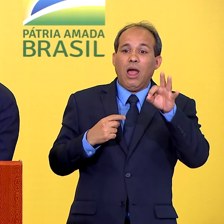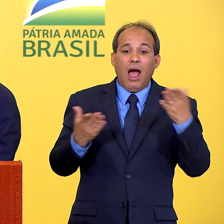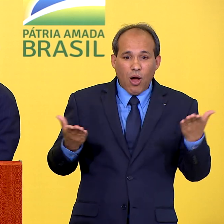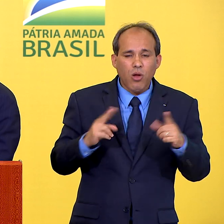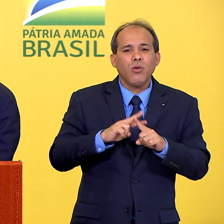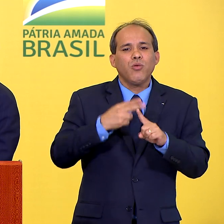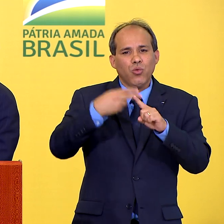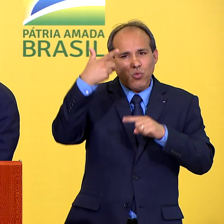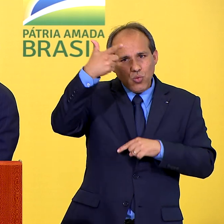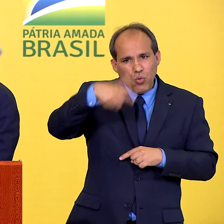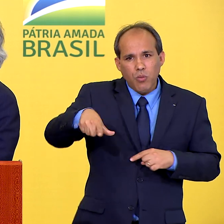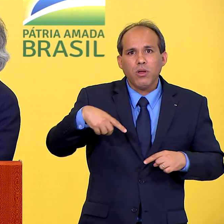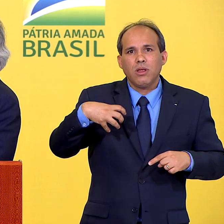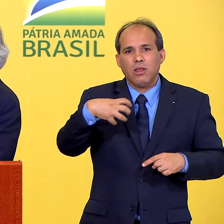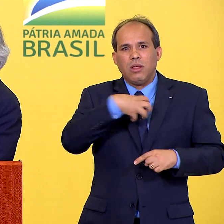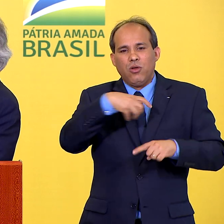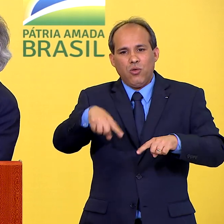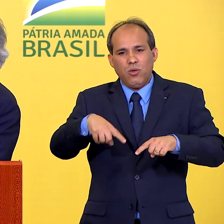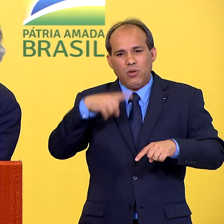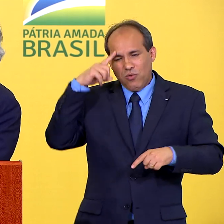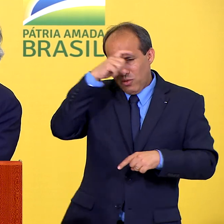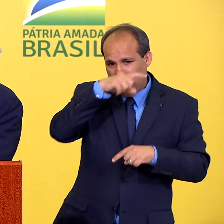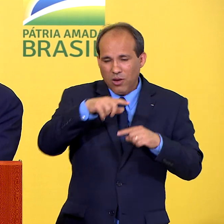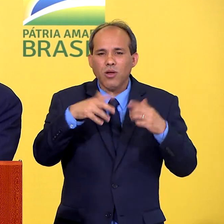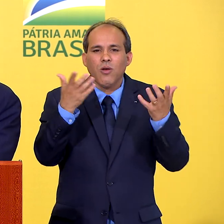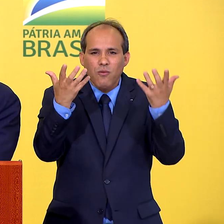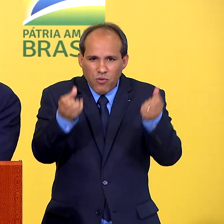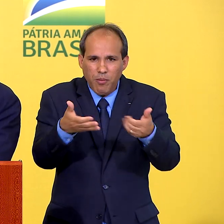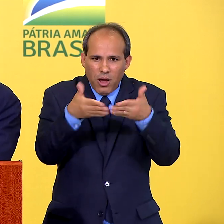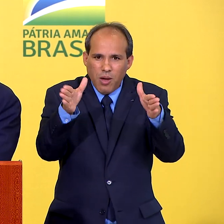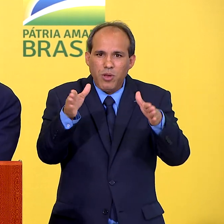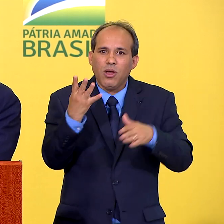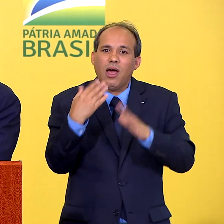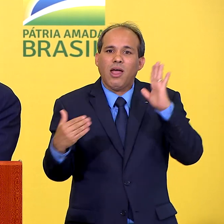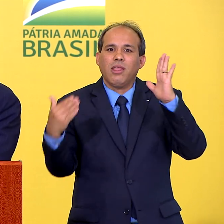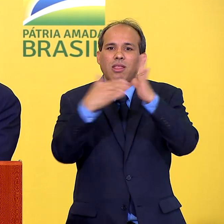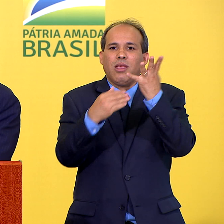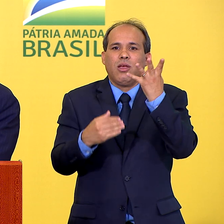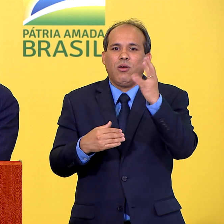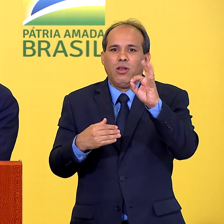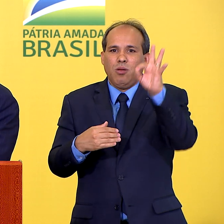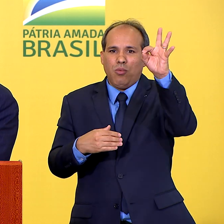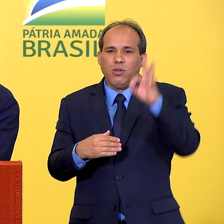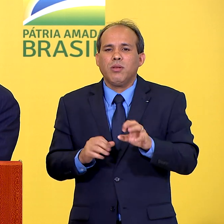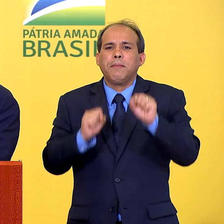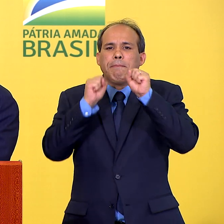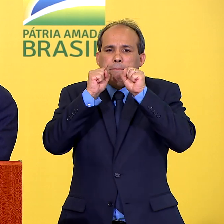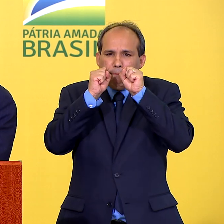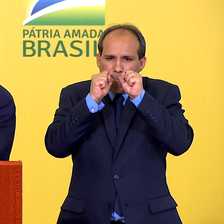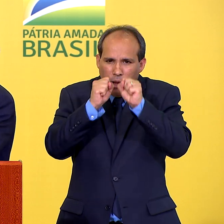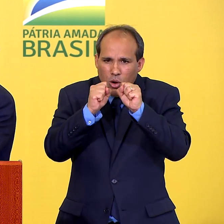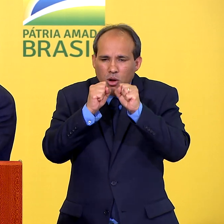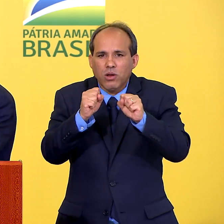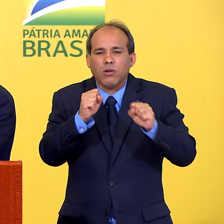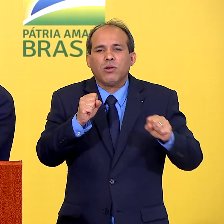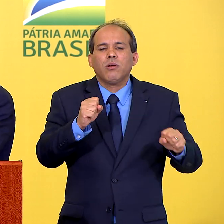estamos enfrentando dificuldade de novo, vamos estender outra vez para 40% a possibilidade,